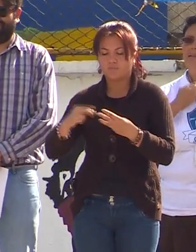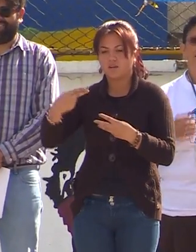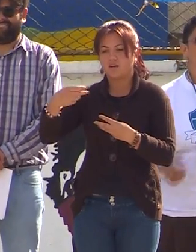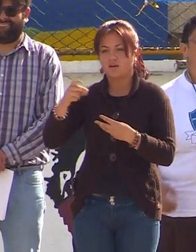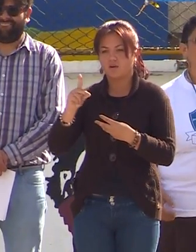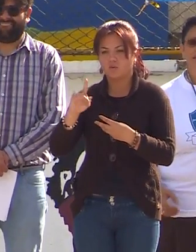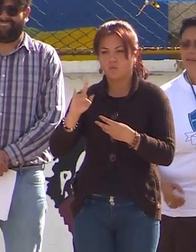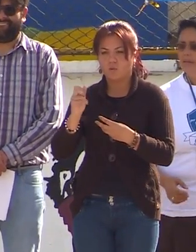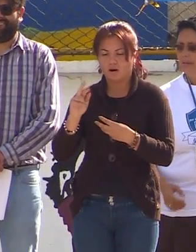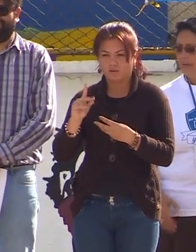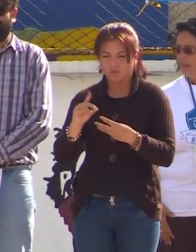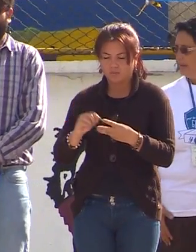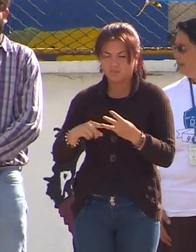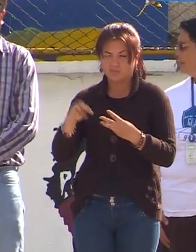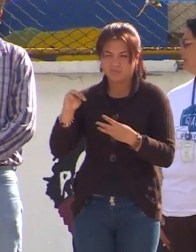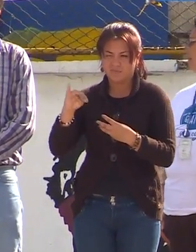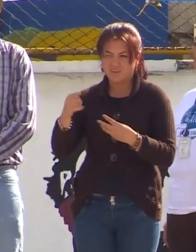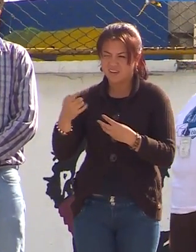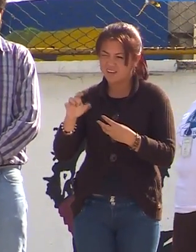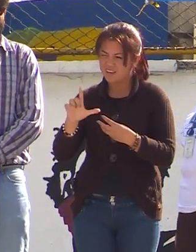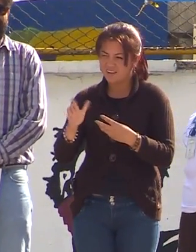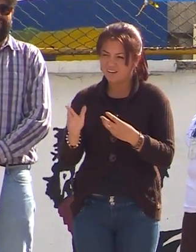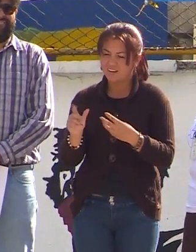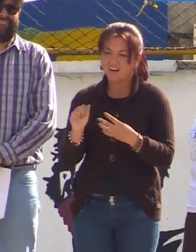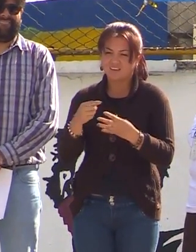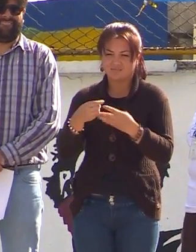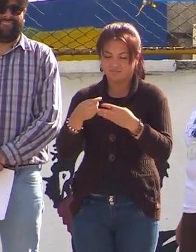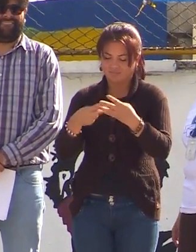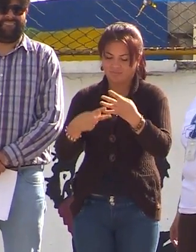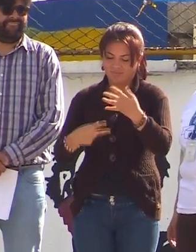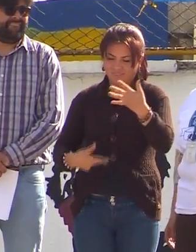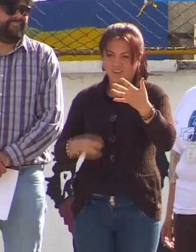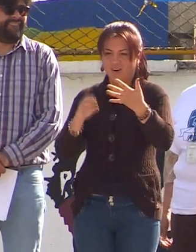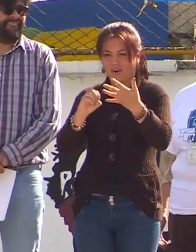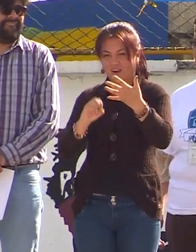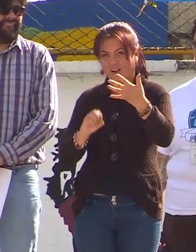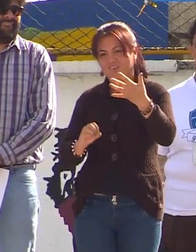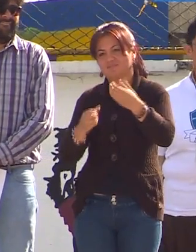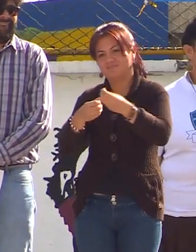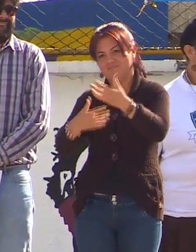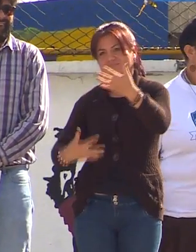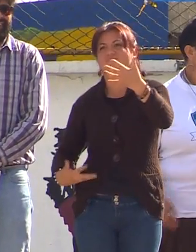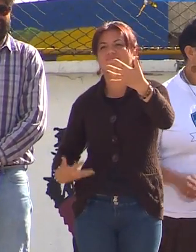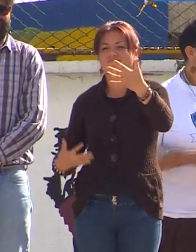Ángel, Óscar, Daniel, Lizaida, Carlos.